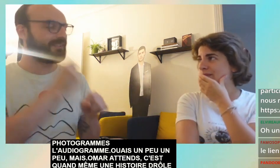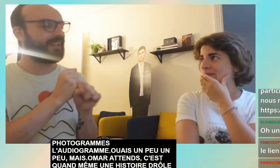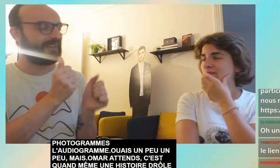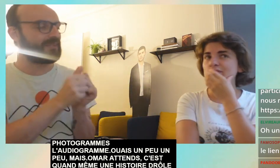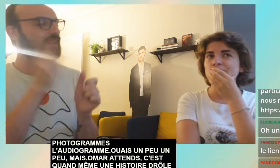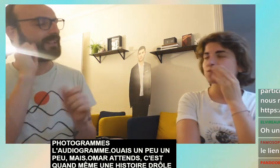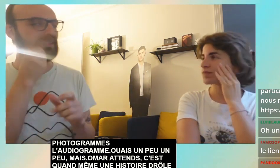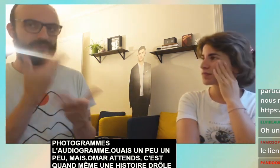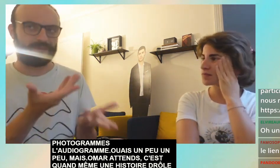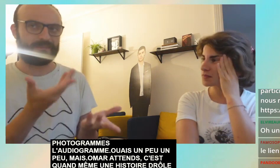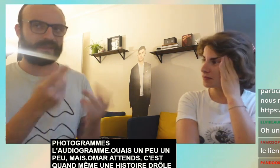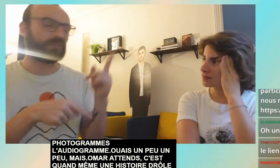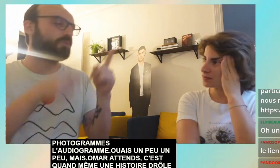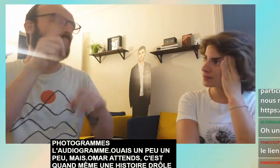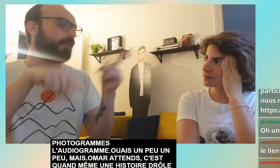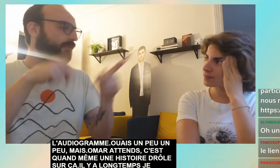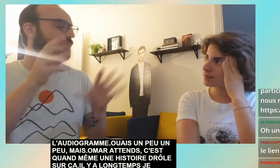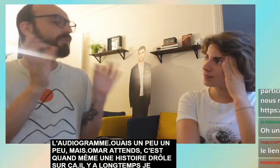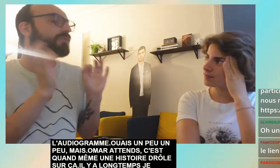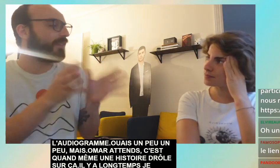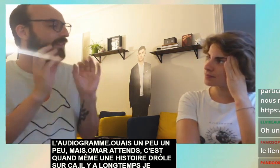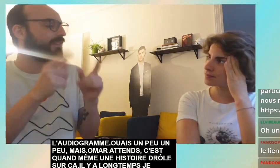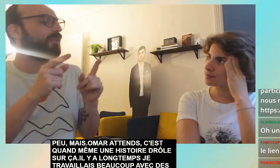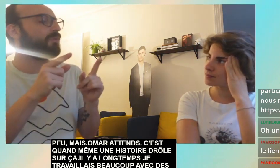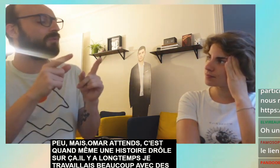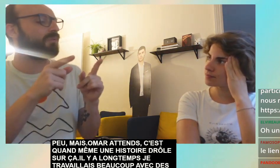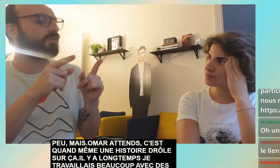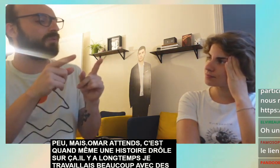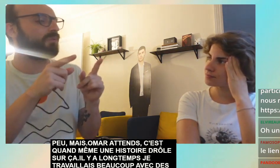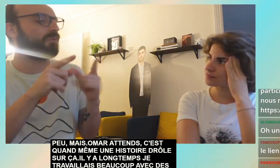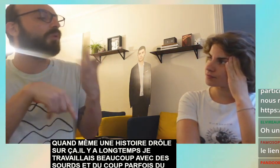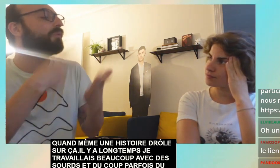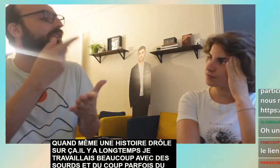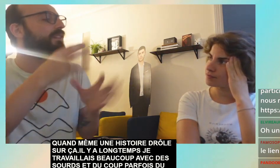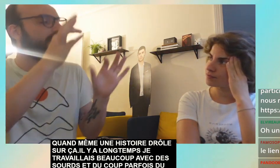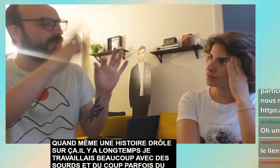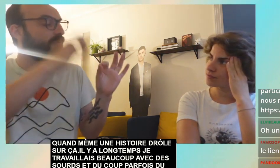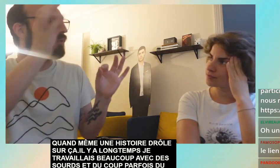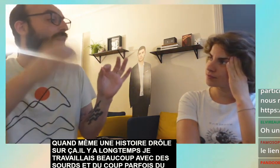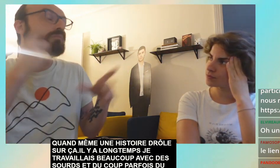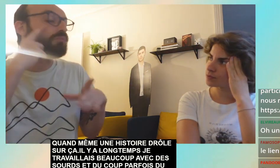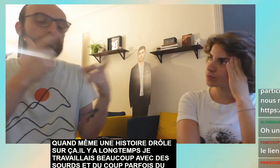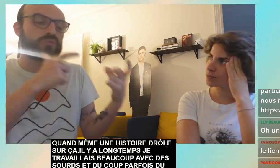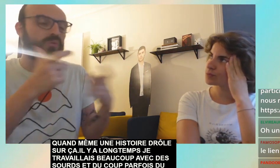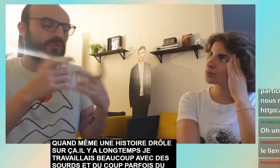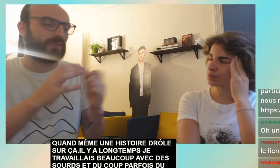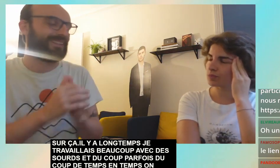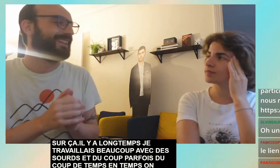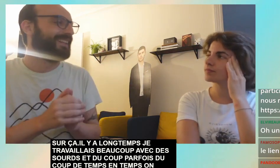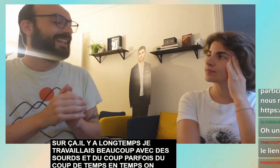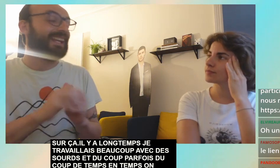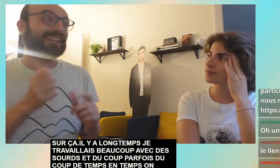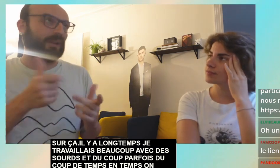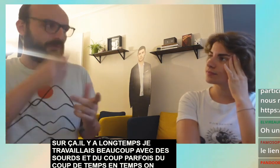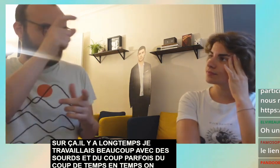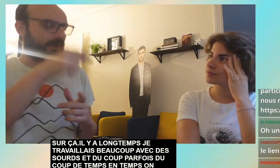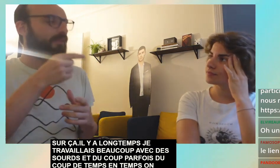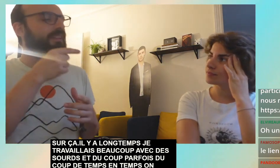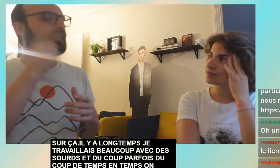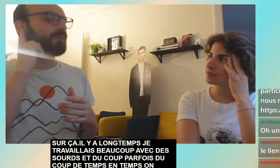travaillais du coup avec des sourds. Et du coup, parfois, de temps en temps, on refaisait des audiogrammes pour se contrôler. Et t'as une personne qui était donc